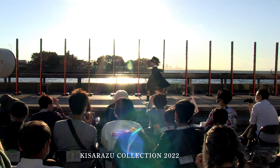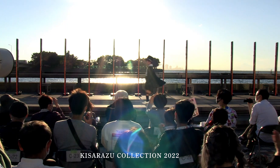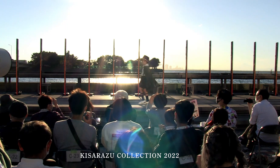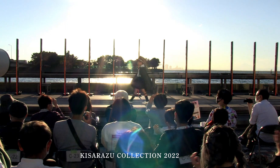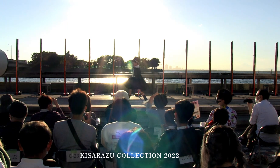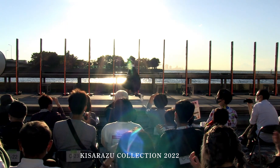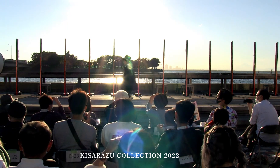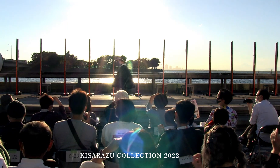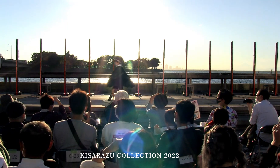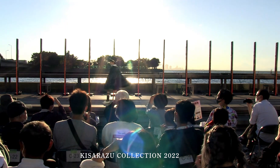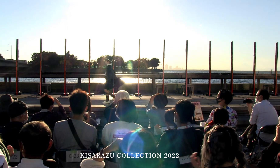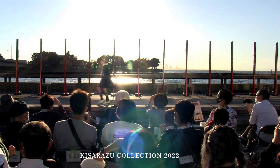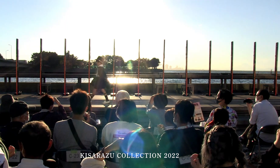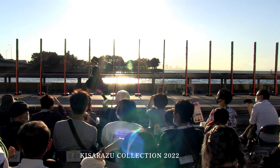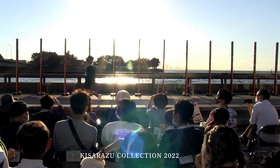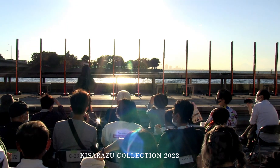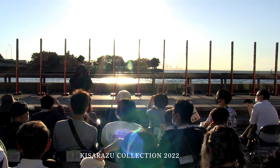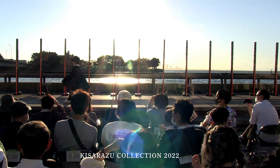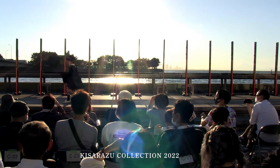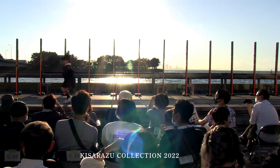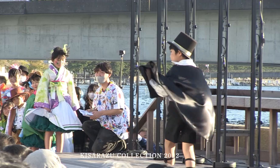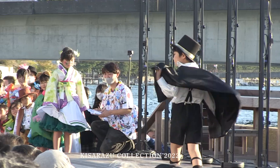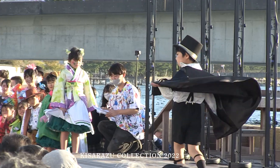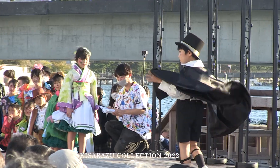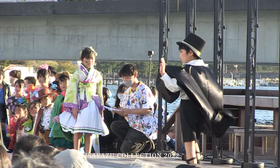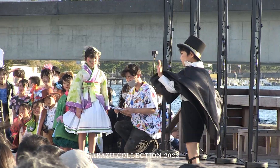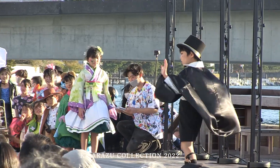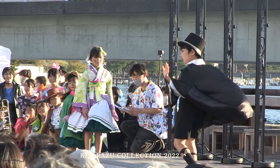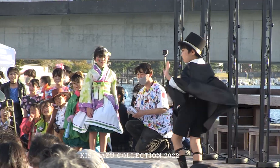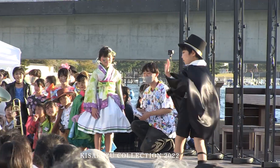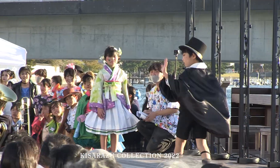一生懸命にランウェイを歩いています。